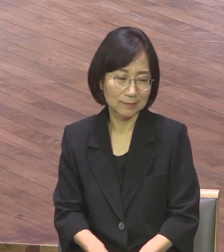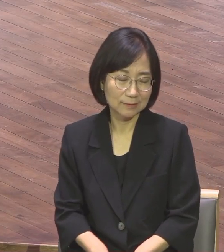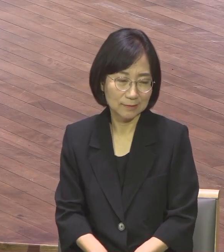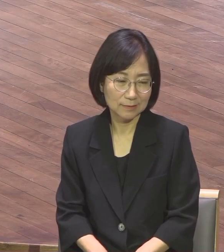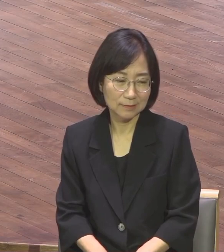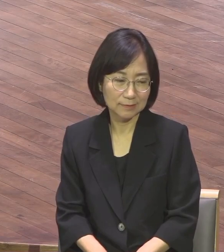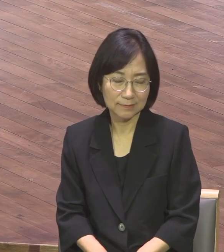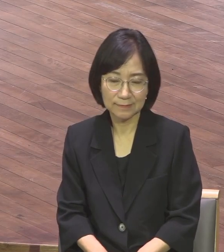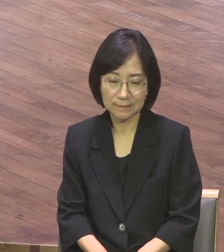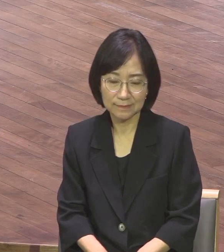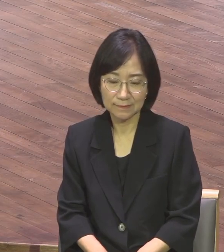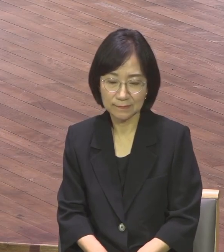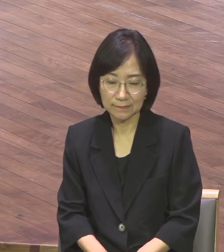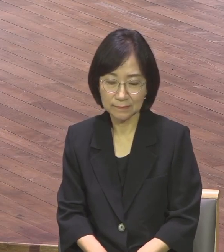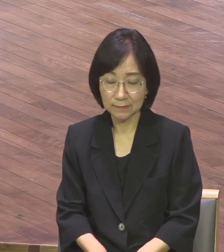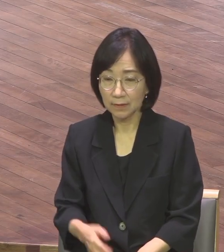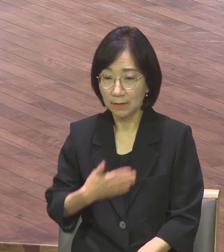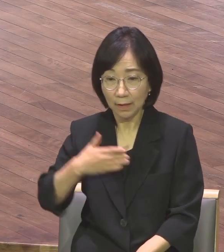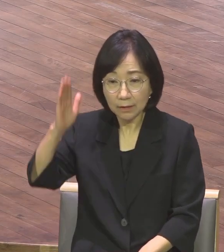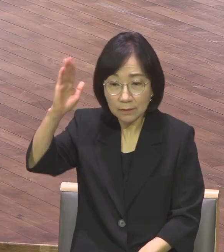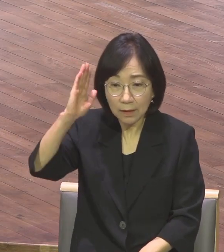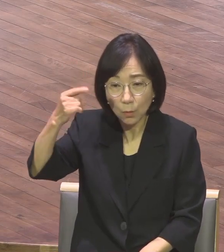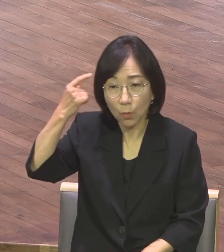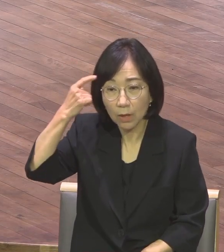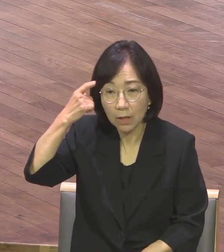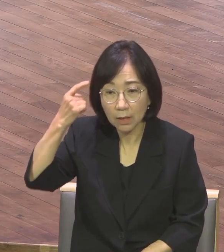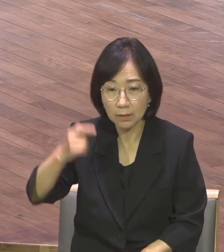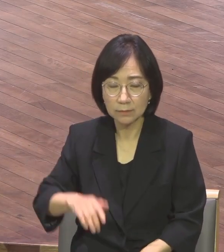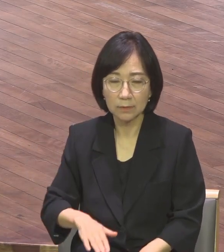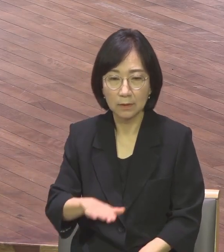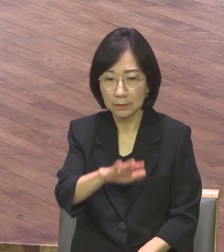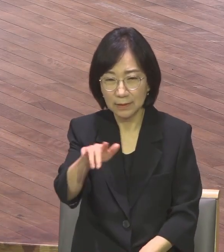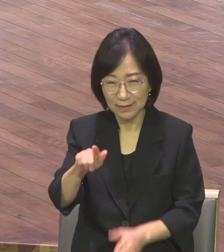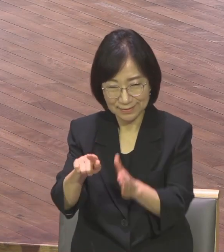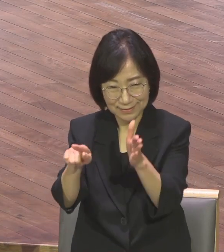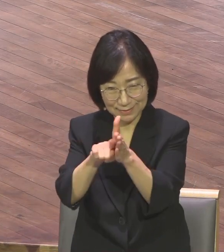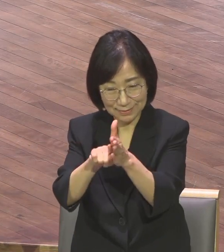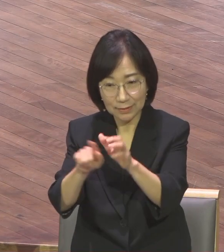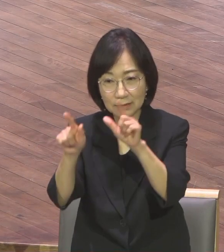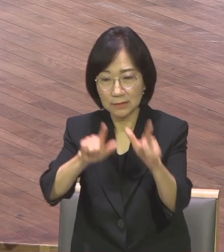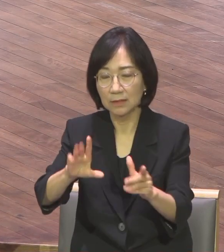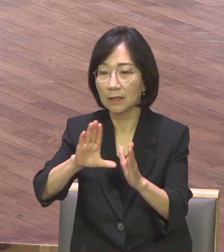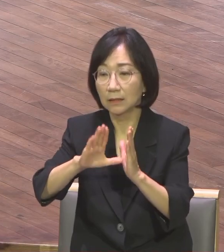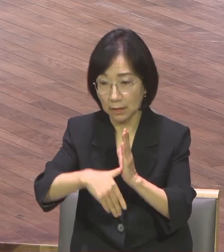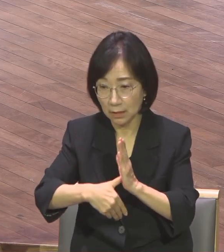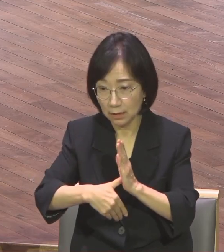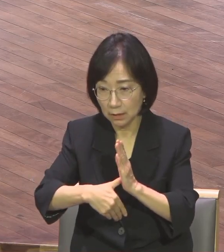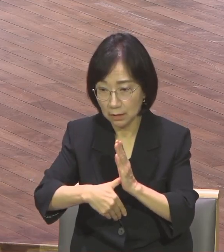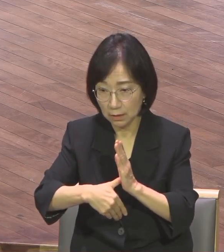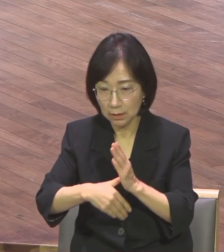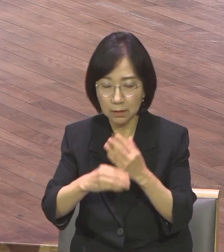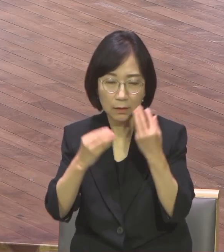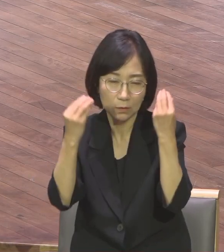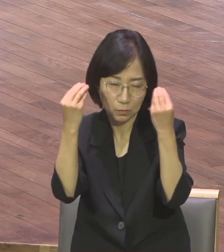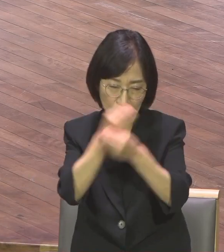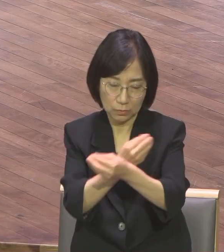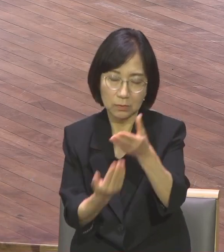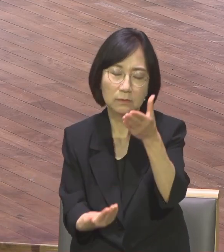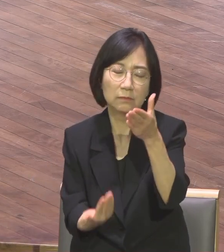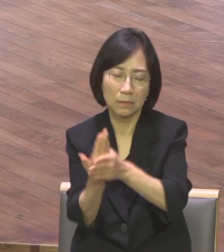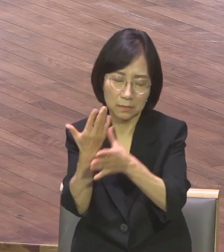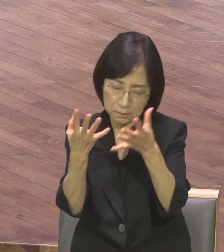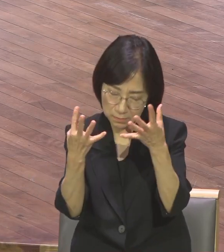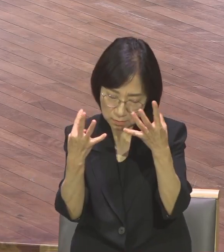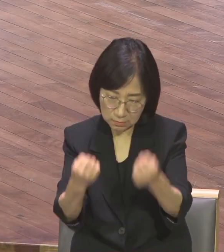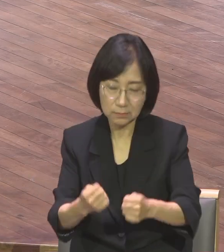그런데 제가 왜 말씀드리냐. 영적인 삶에 있어서도 이런 오해가 되는 경우가